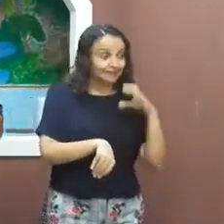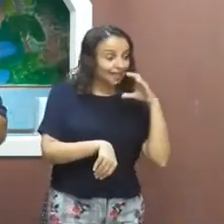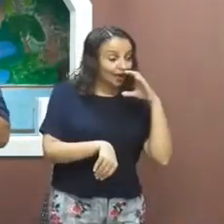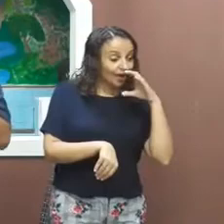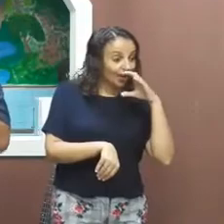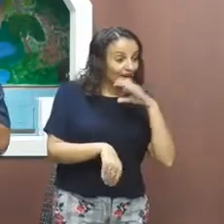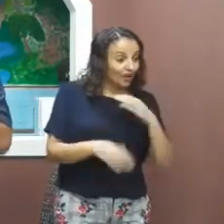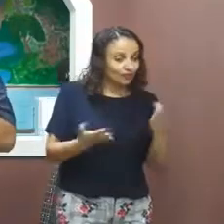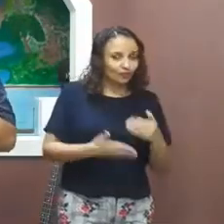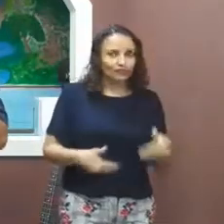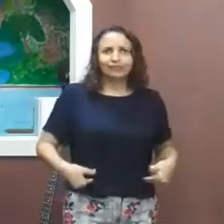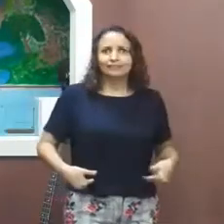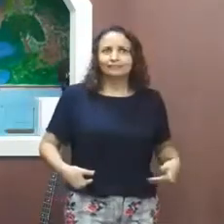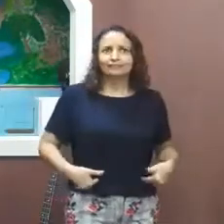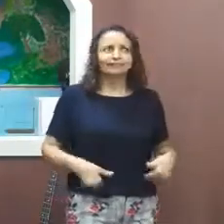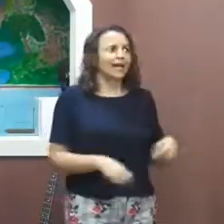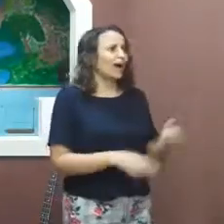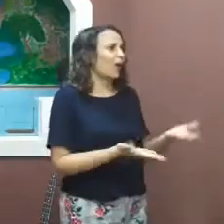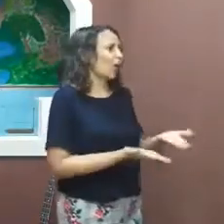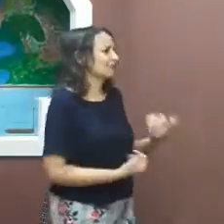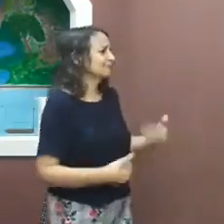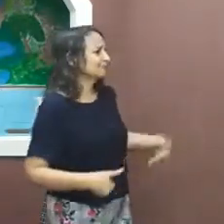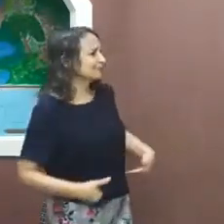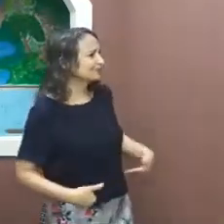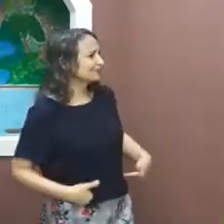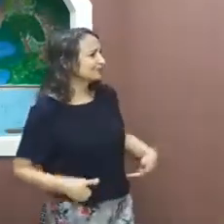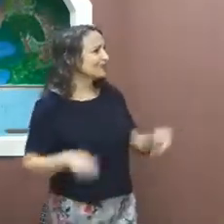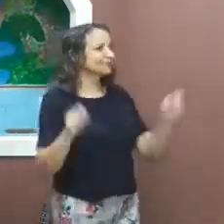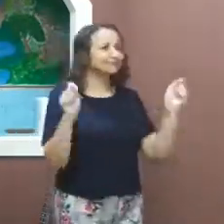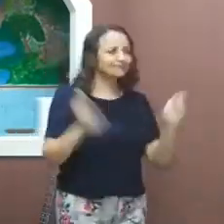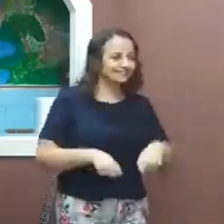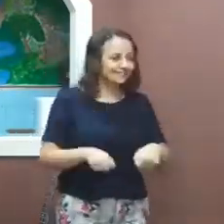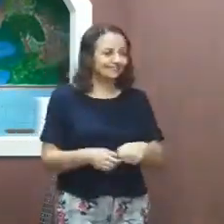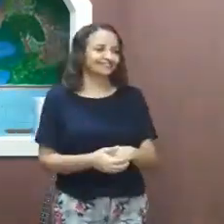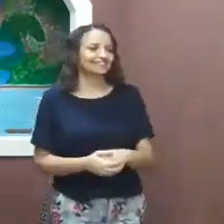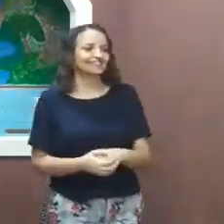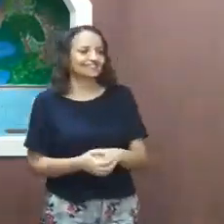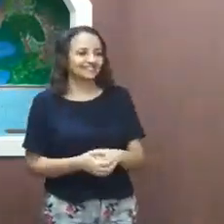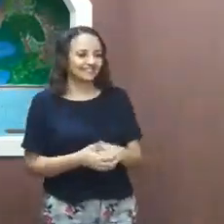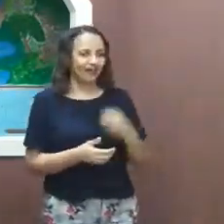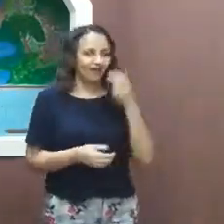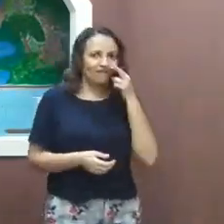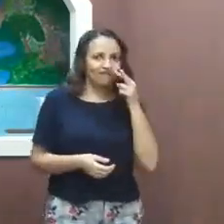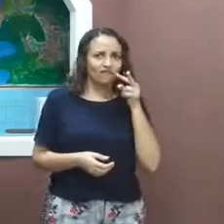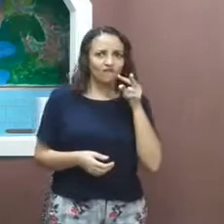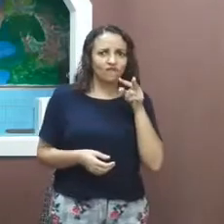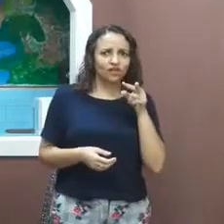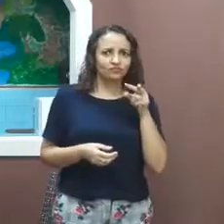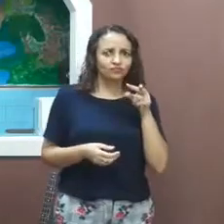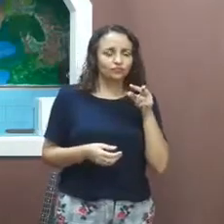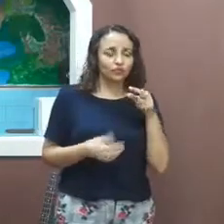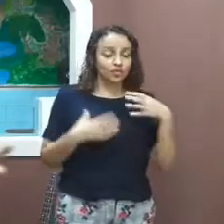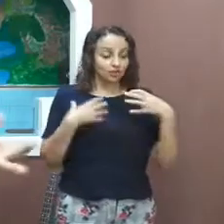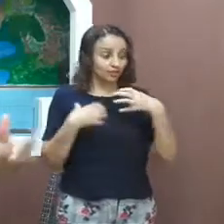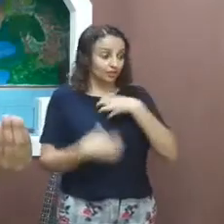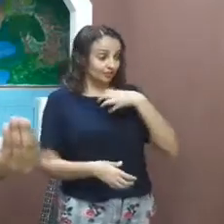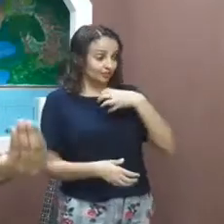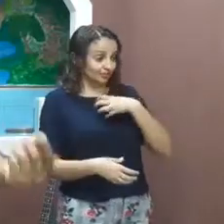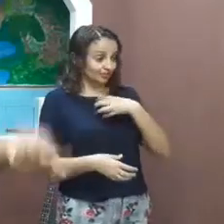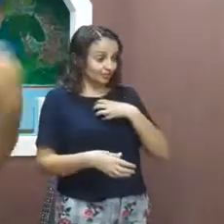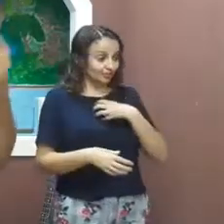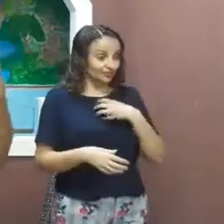Estou com a fome agora, mulher, estou com a fome. Então, meus irmãos, aquilo que a gente olha, aquilo que os sentidos do nosso corpo,